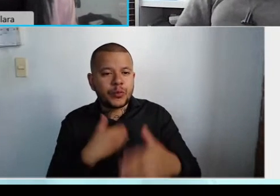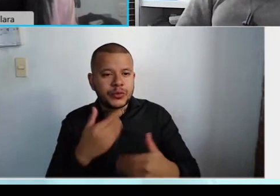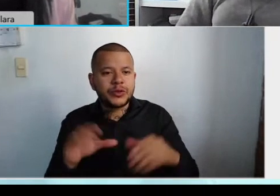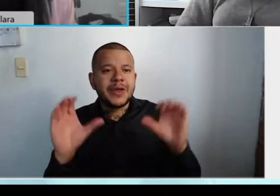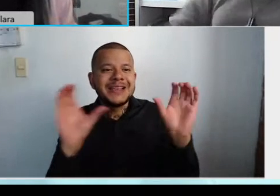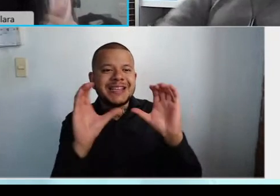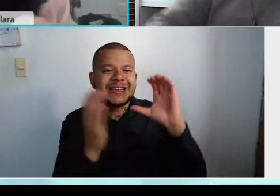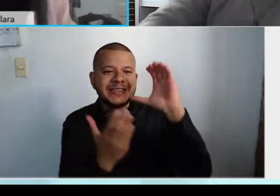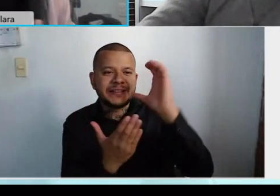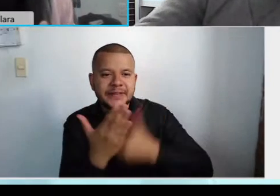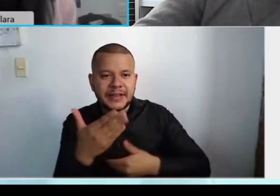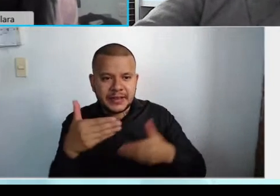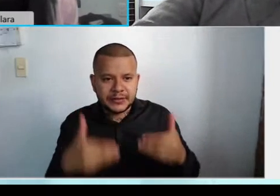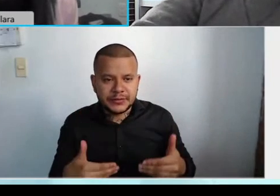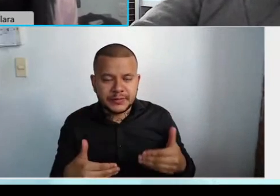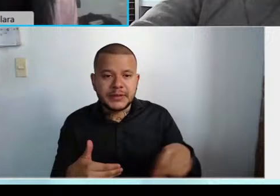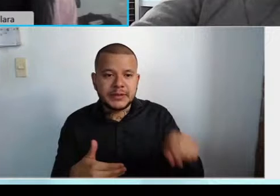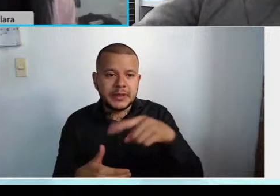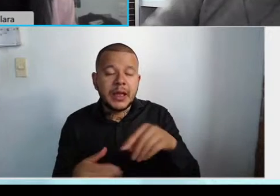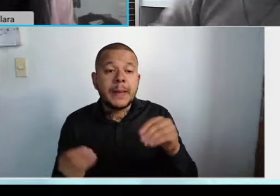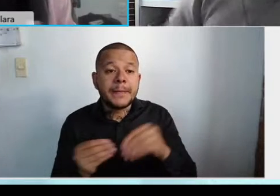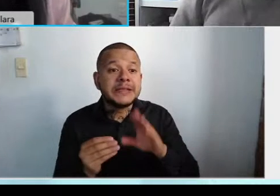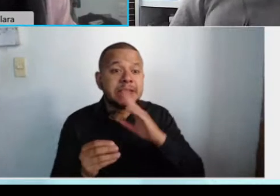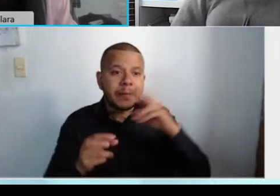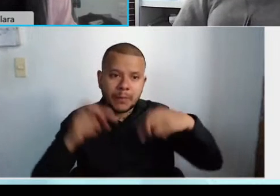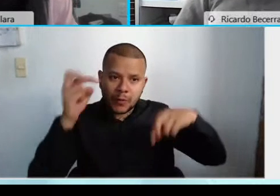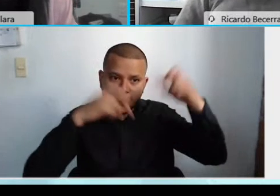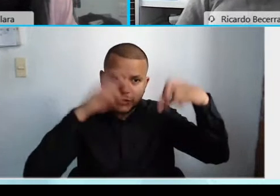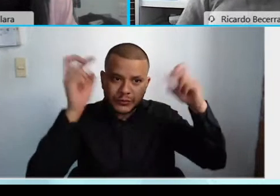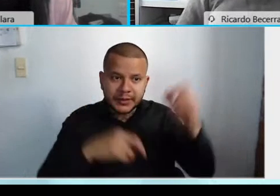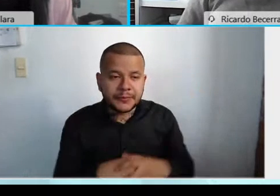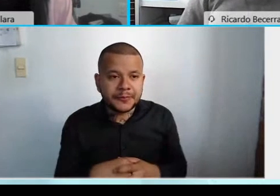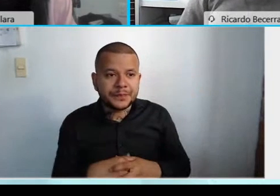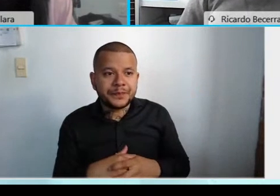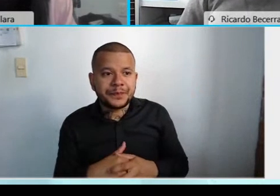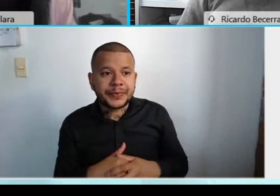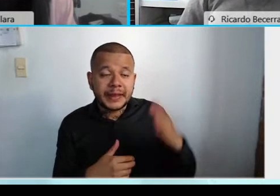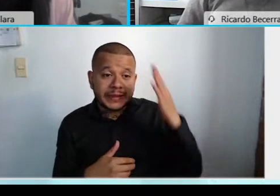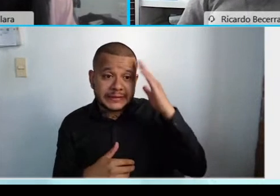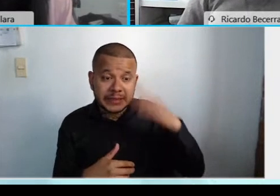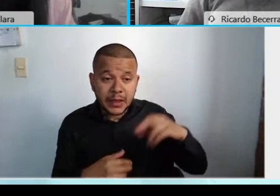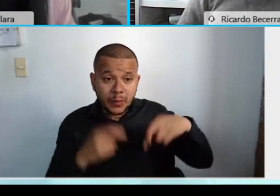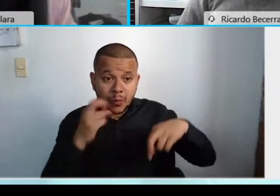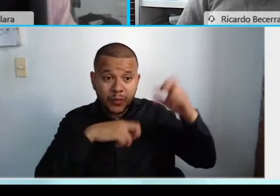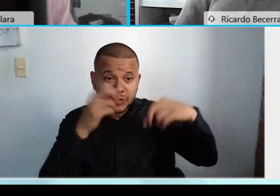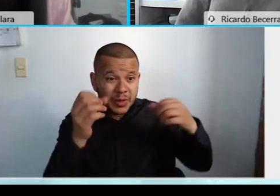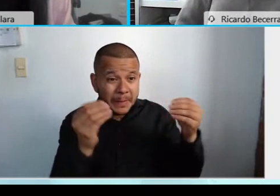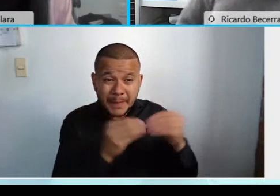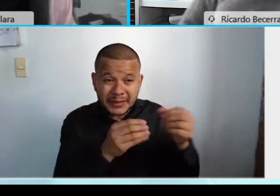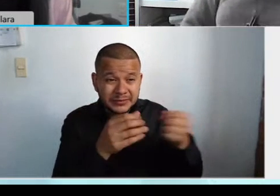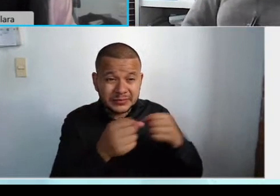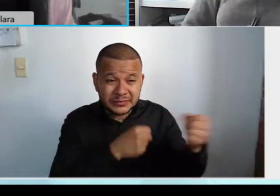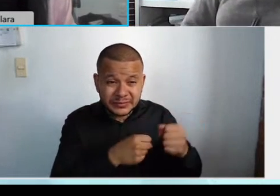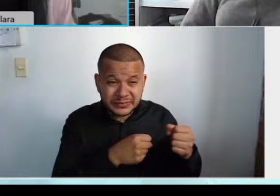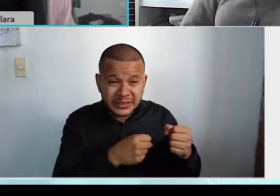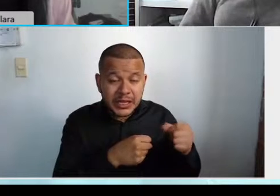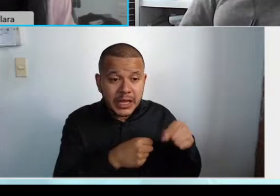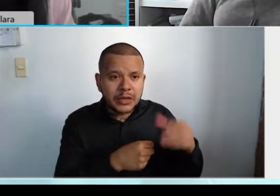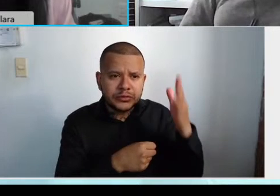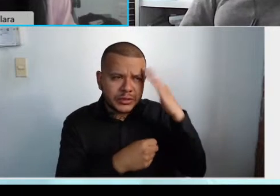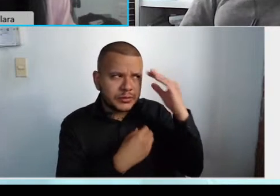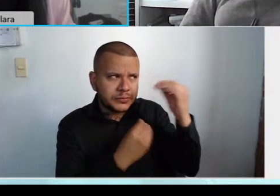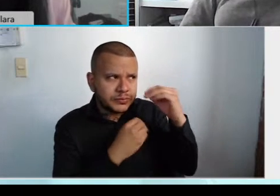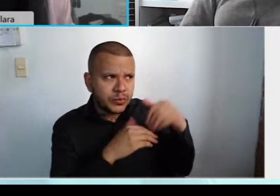de certificación y también el número de profesionales. Entre más profesionales contemos que se encuentran formados en el certificado de